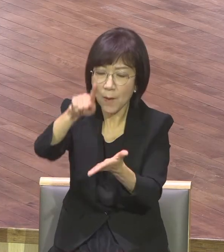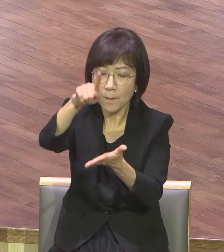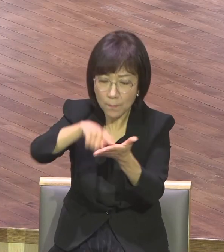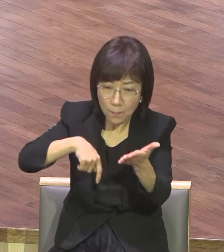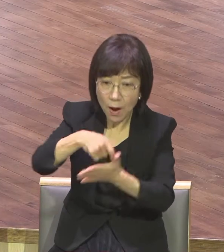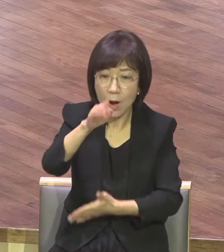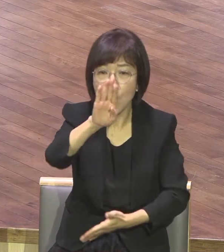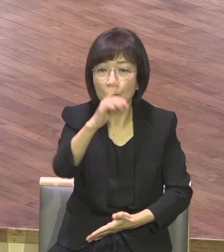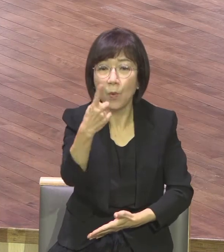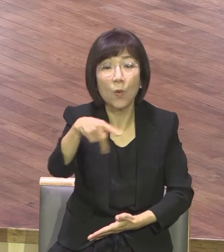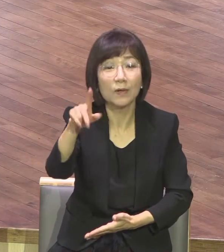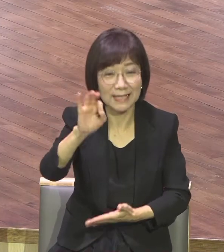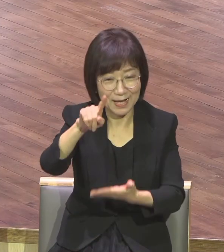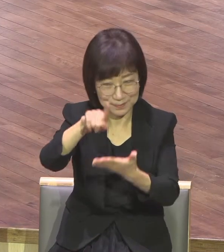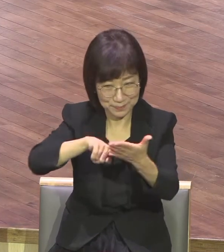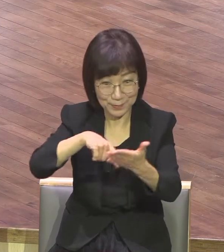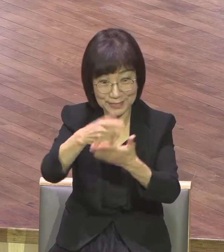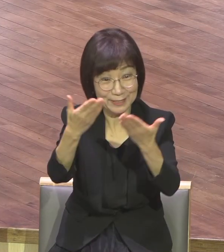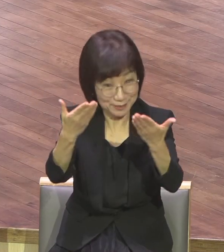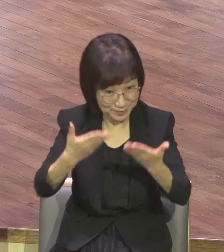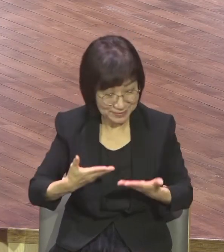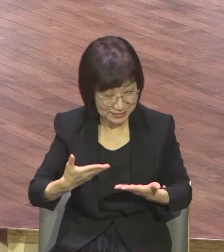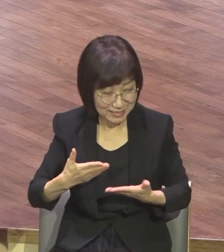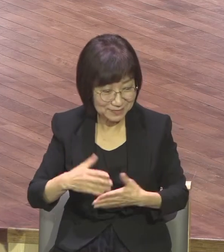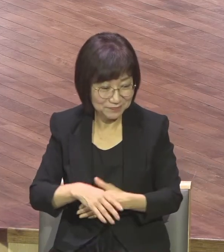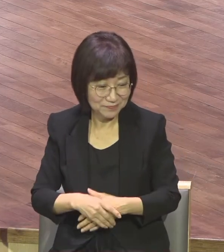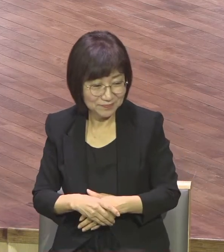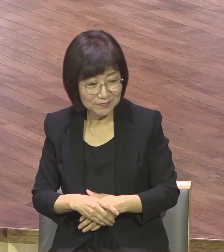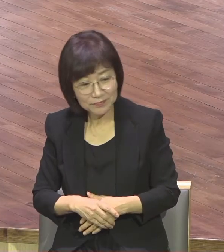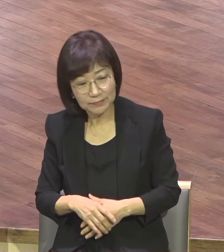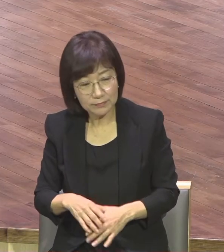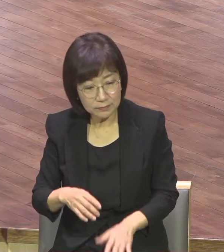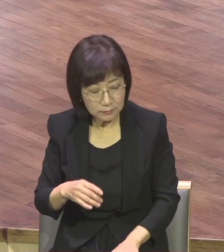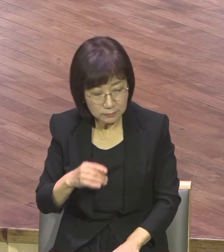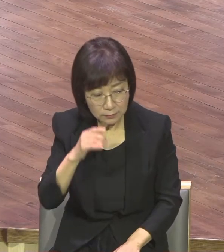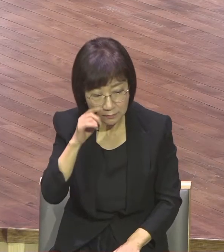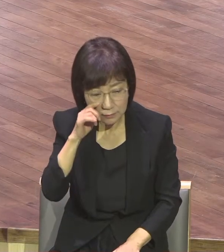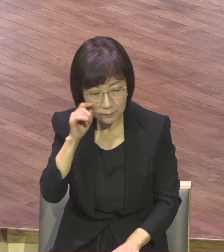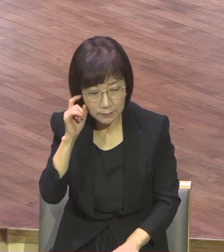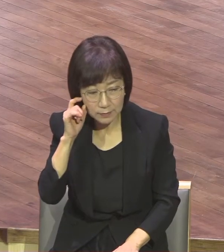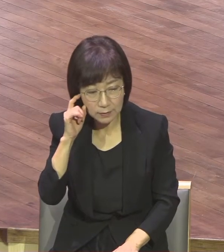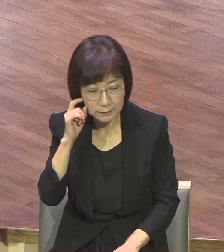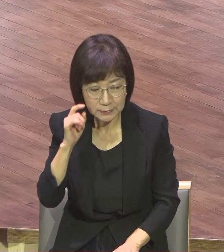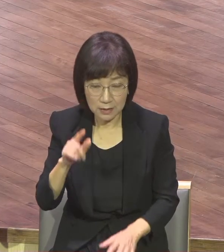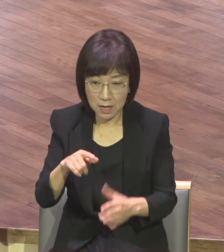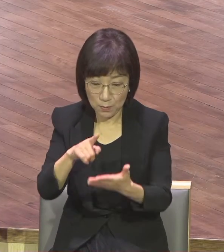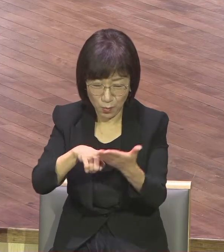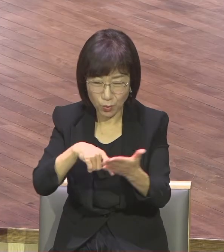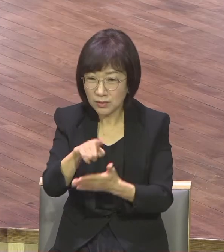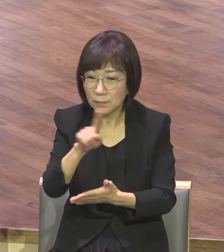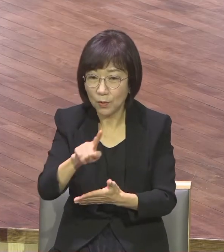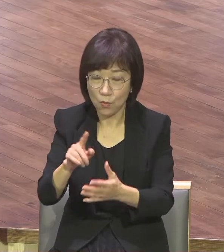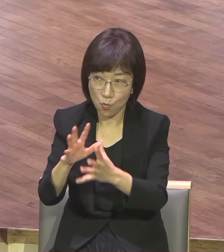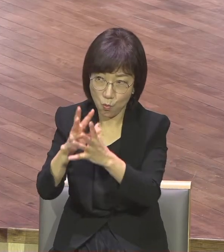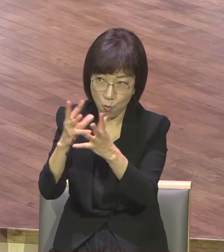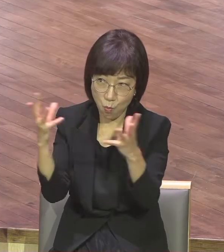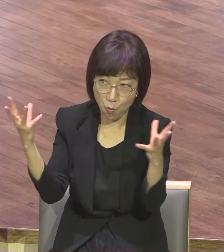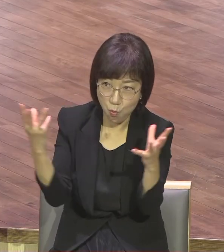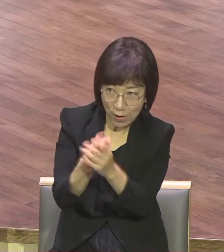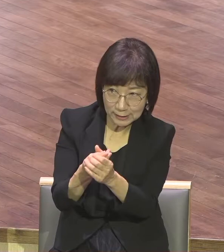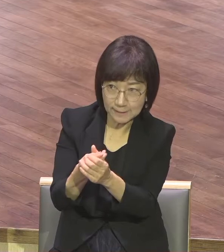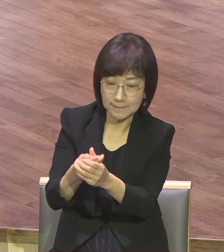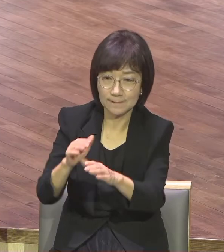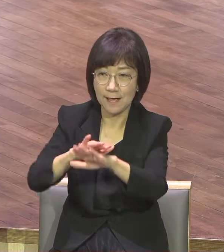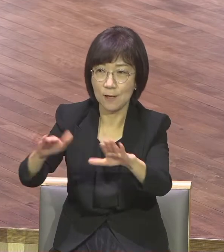주시리이다. 이전 성경에는 여호와께서 내게 관계된 것을 완전케 하실 것이다. 완전히 해